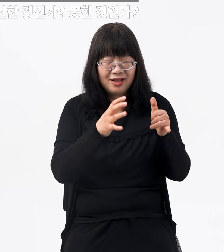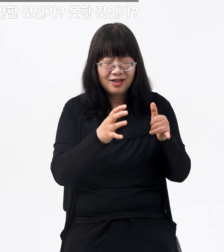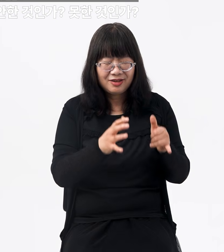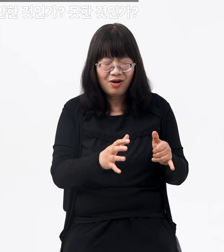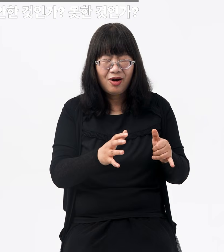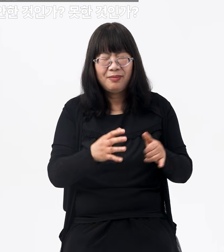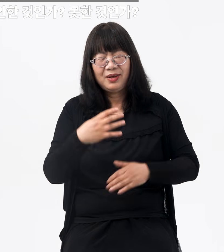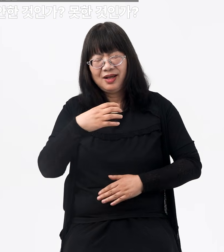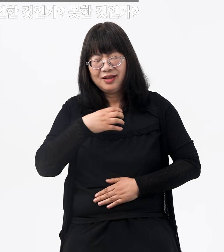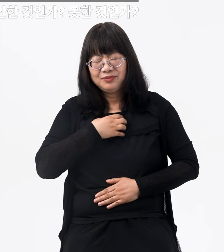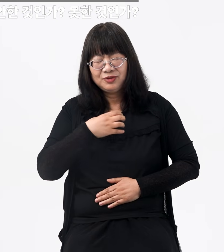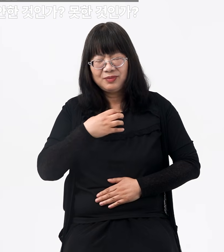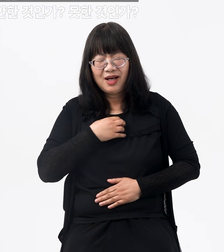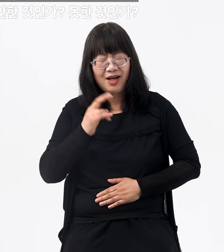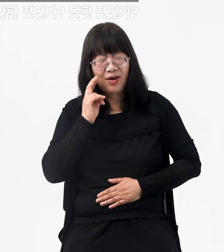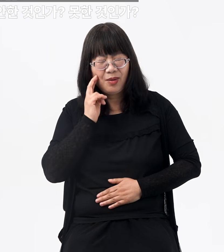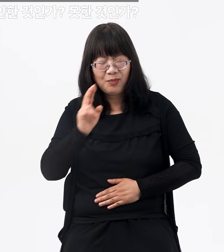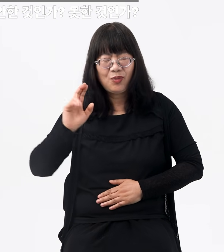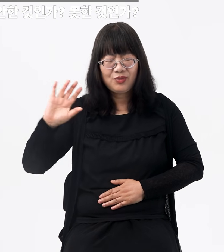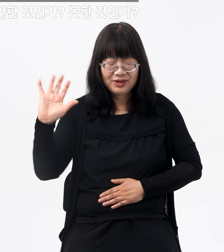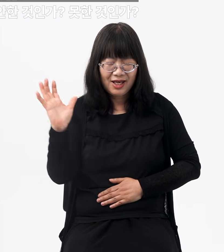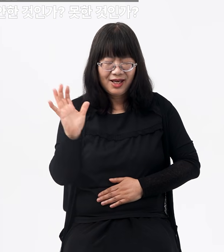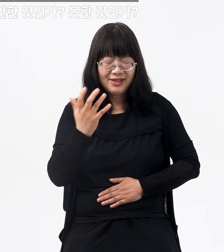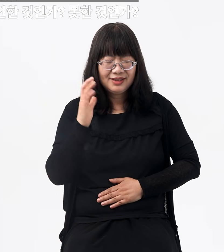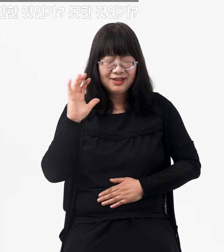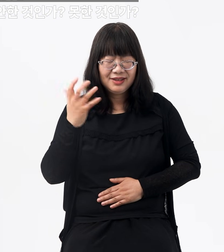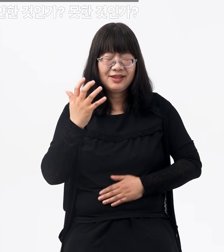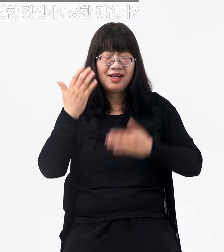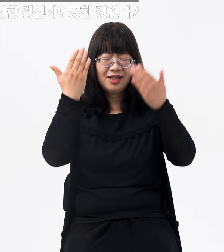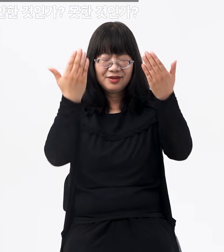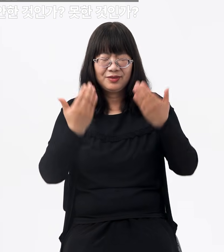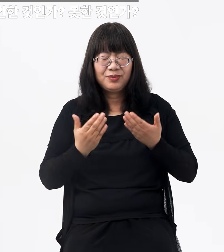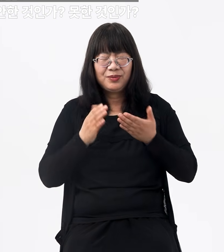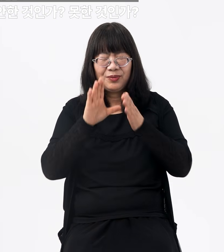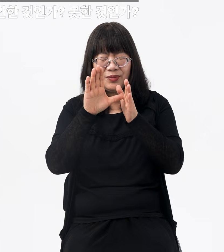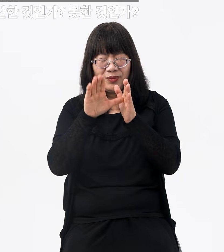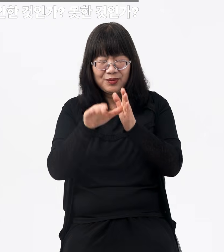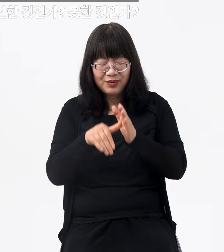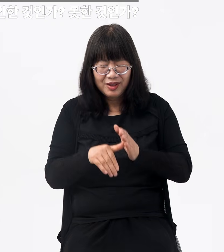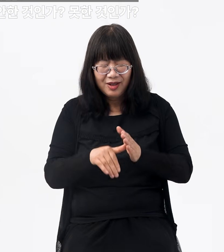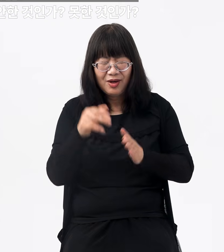세상의 험한 풍파 몰아칠 때도